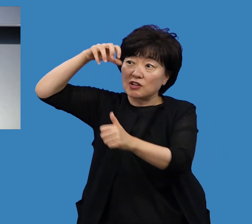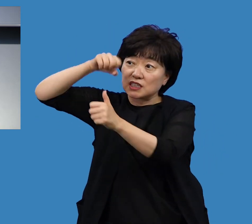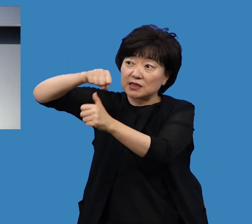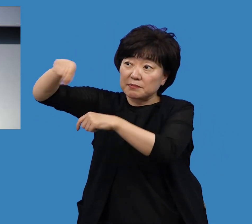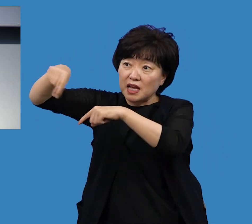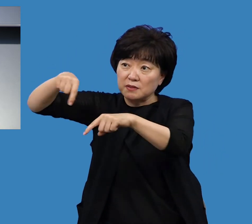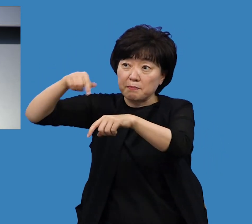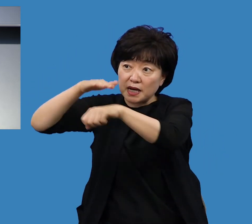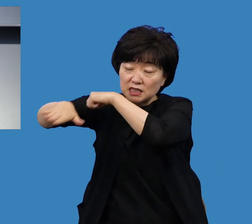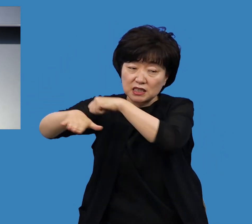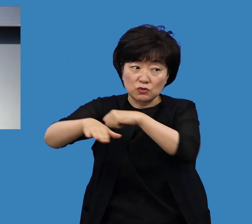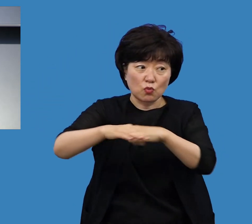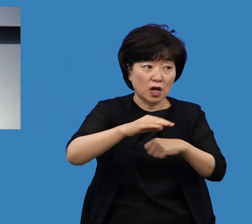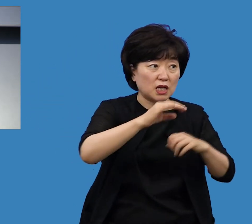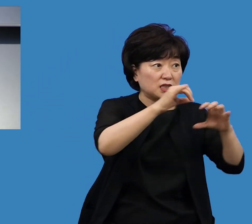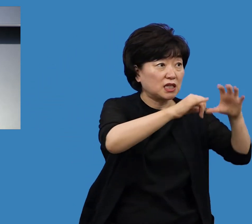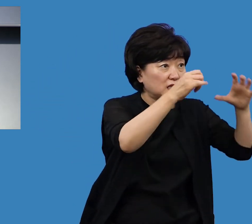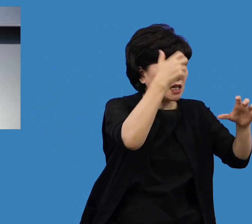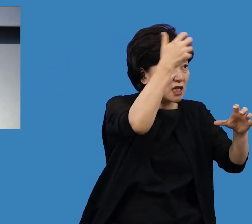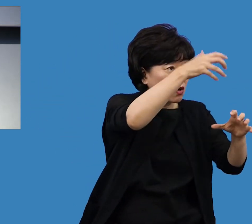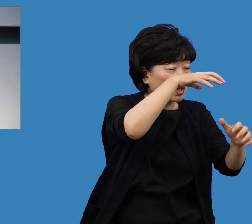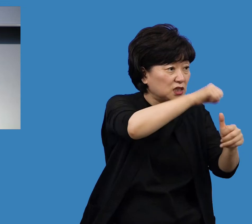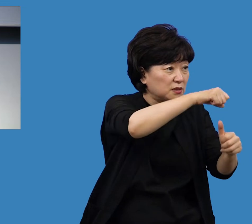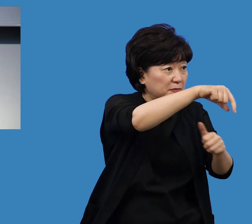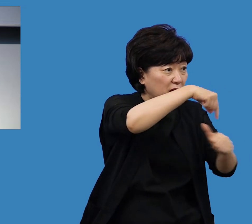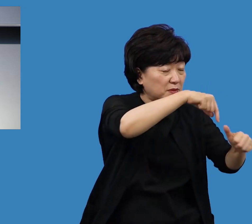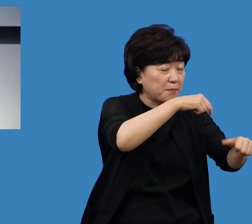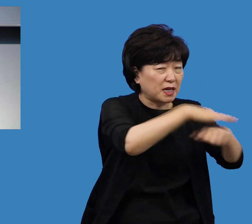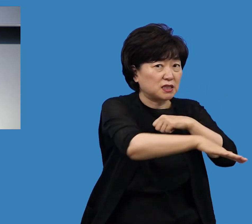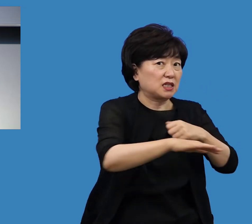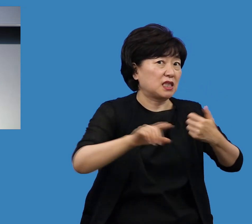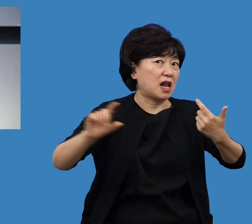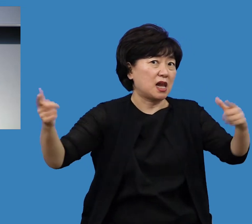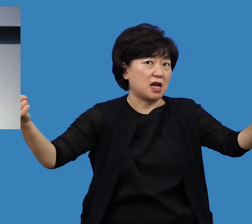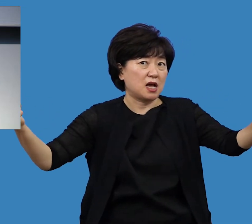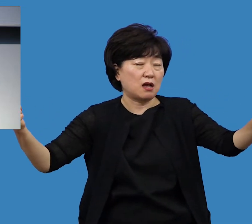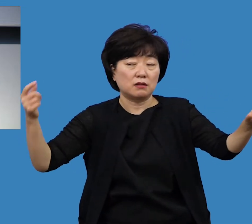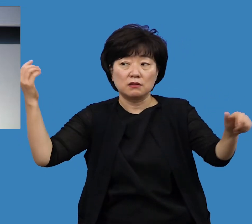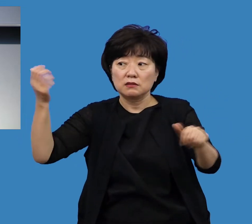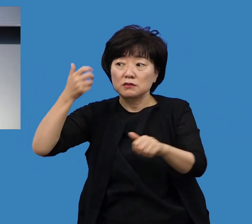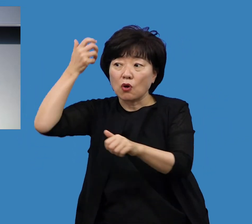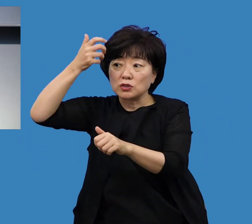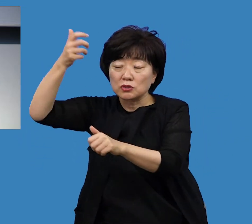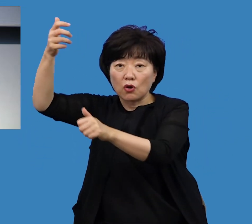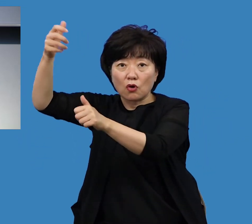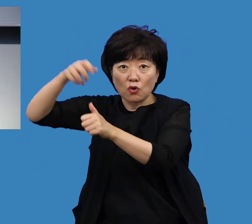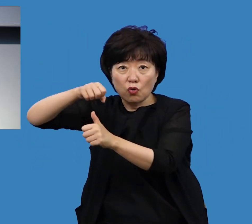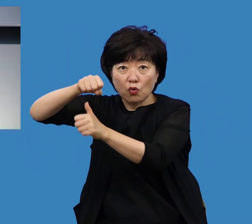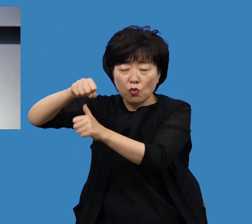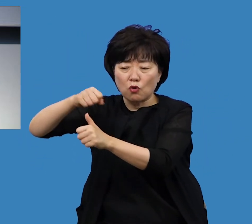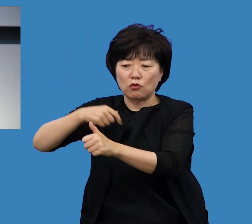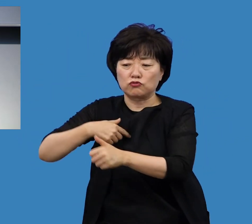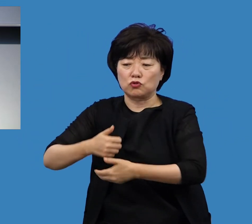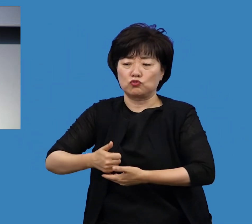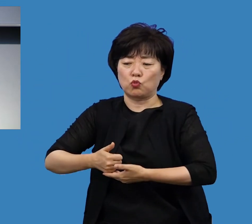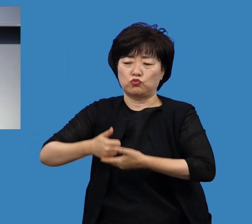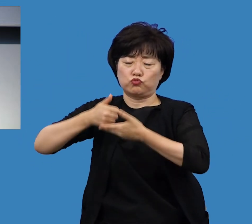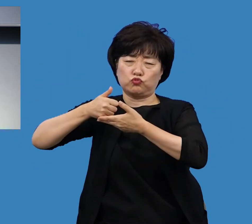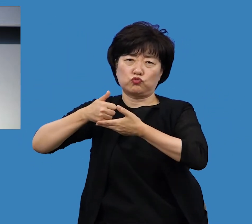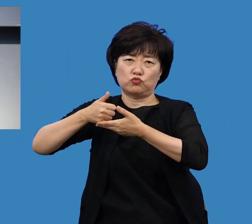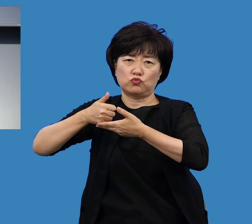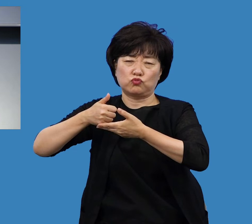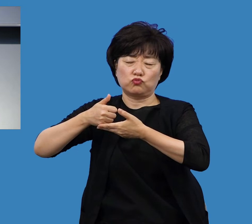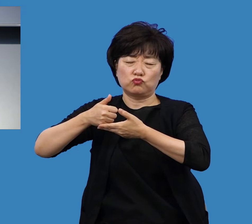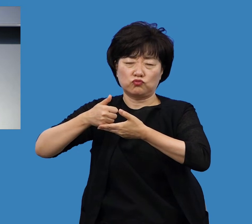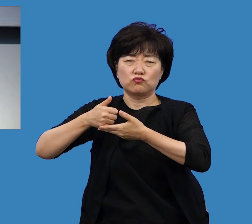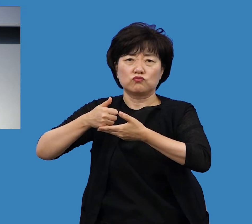세상의 영이 지배하는 방식은 달라요. 성령께서는 어떤 분이시냐면 우리를 존중하는 분이세요.